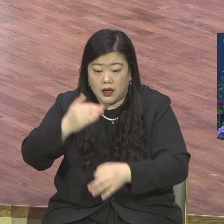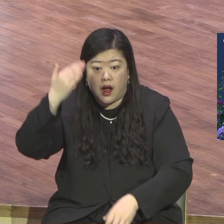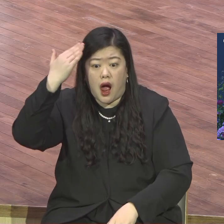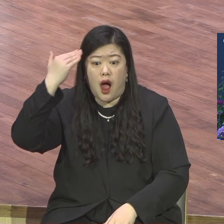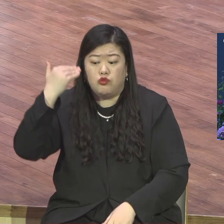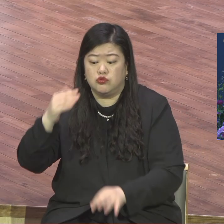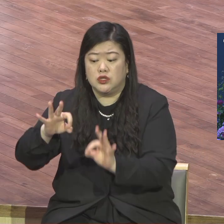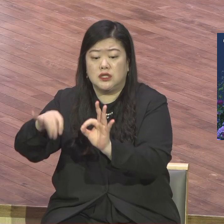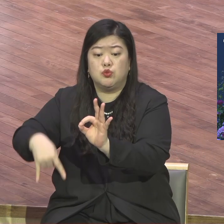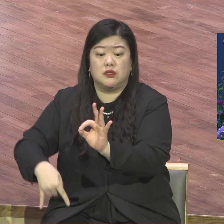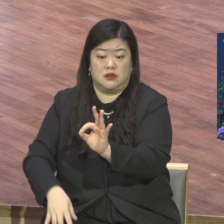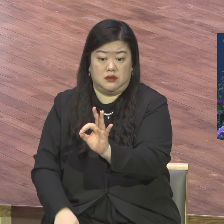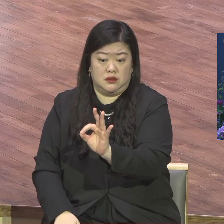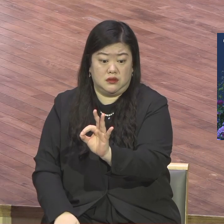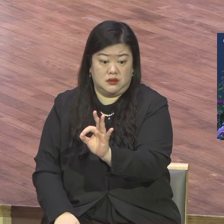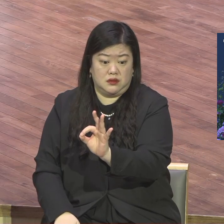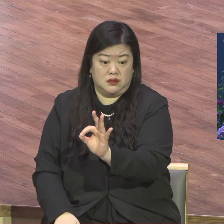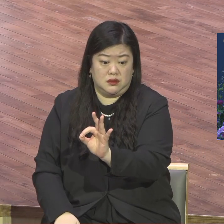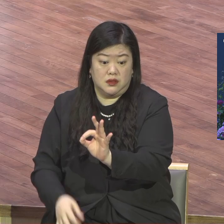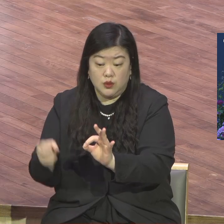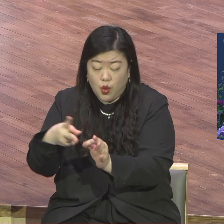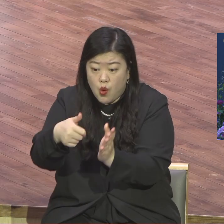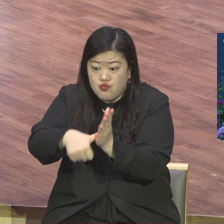수출만 말하면 7위예요.